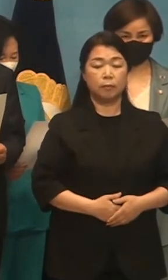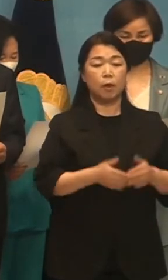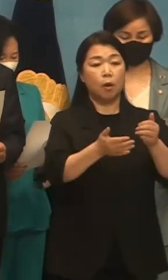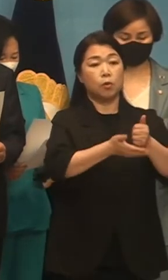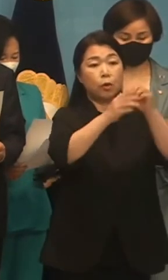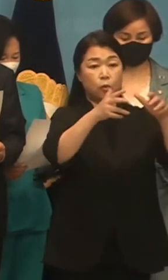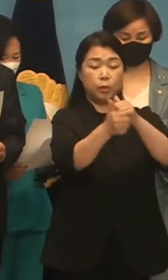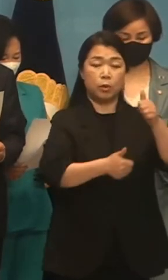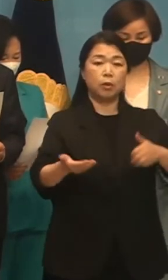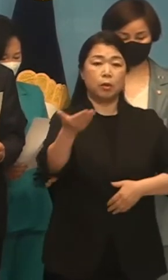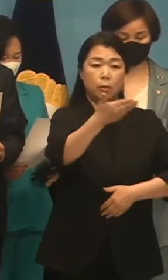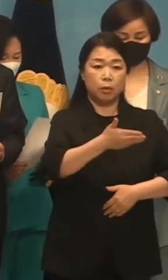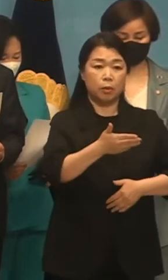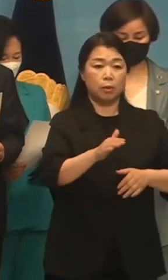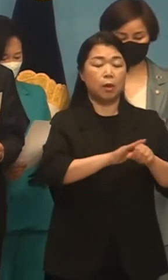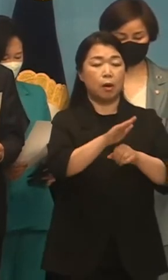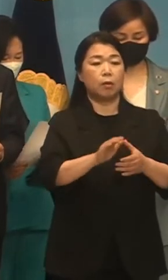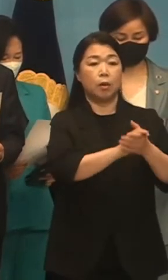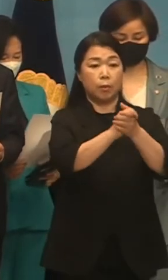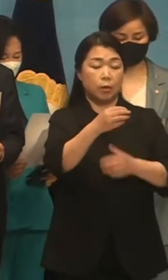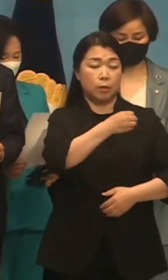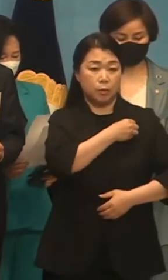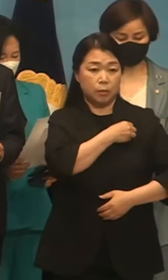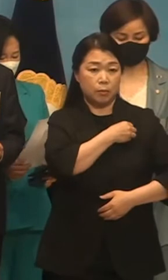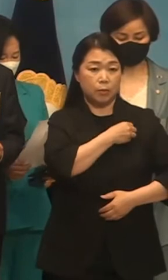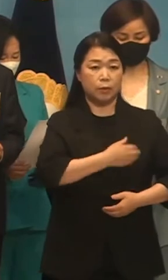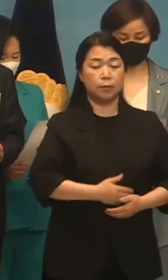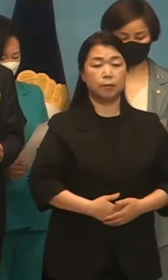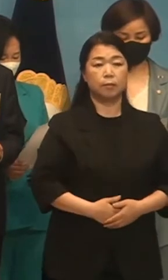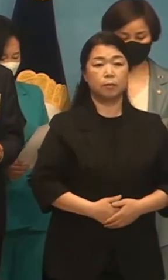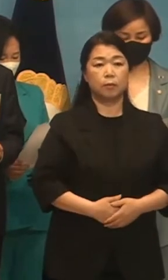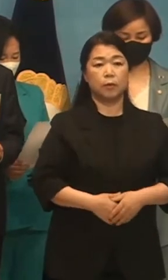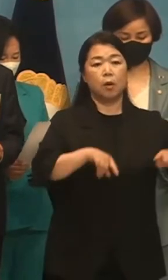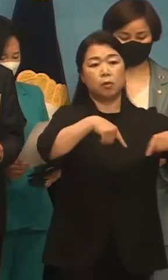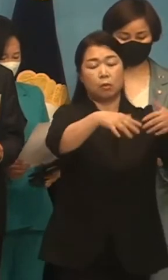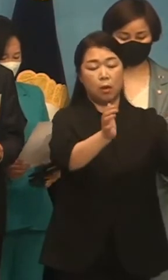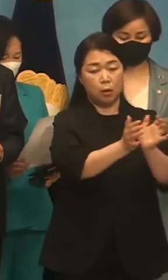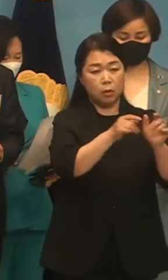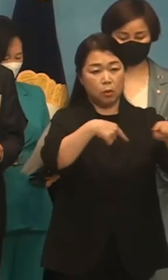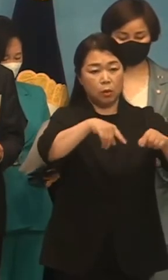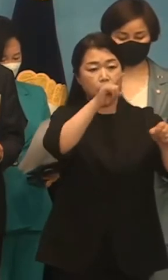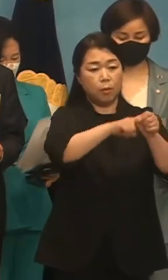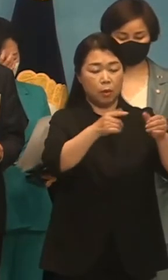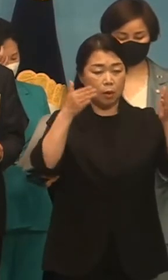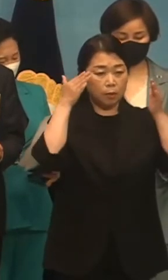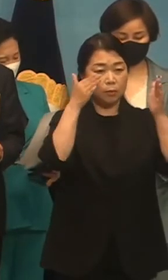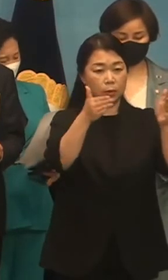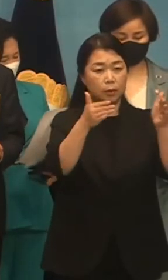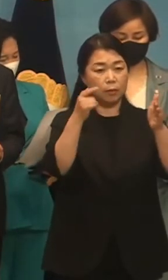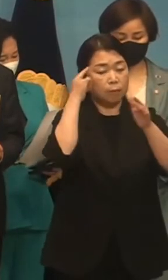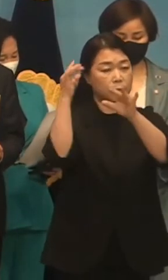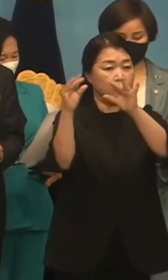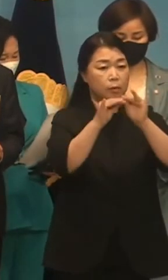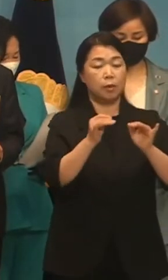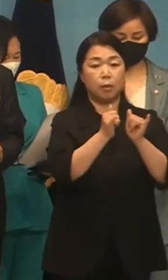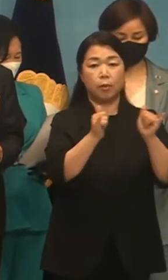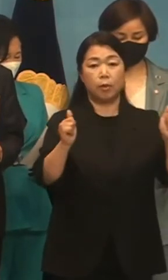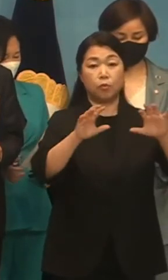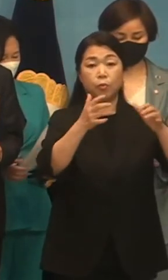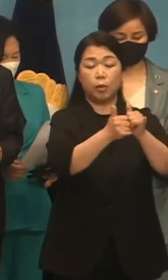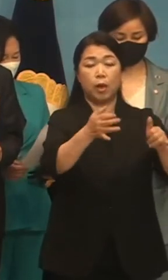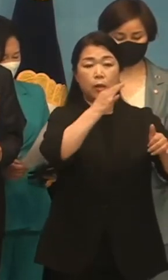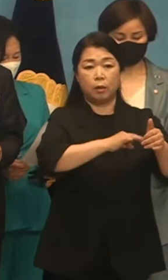존경하는 국민 여러분, 사랑하는 더불어민주당 당원 여러분, 정당은 정치적 방향이 같은 사람들이 모여 국민의 이익을